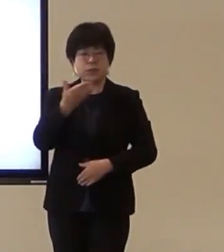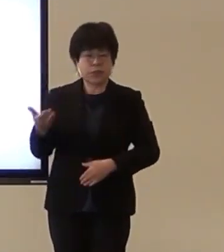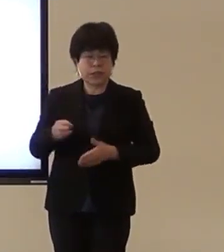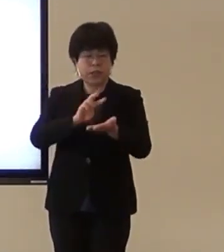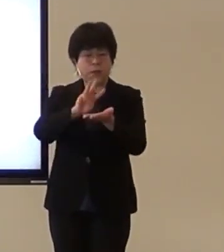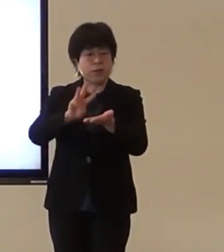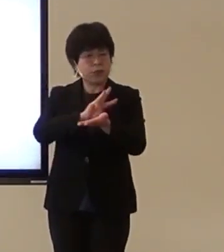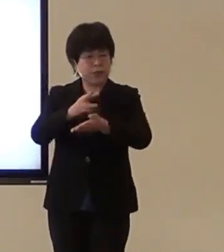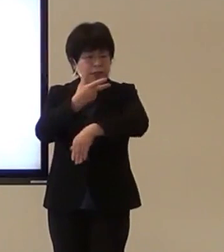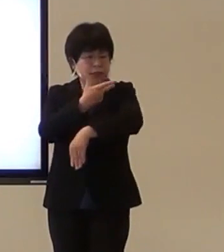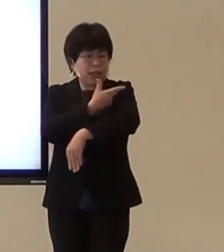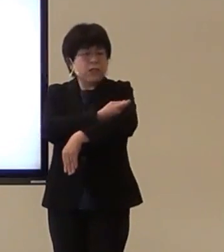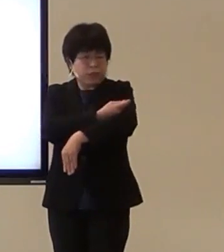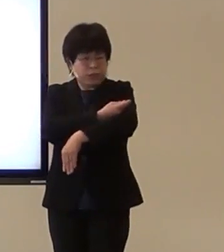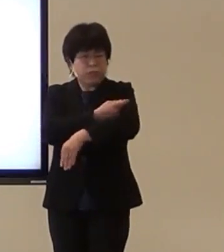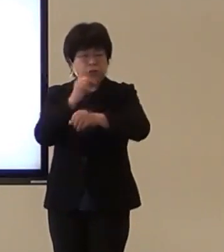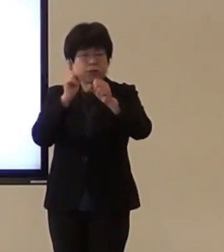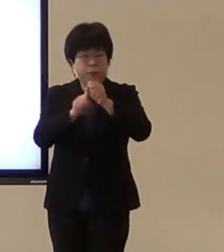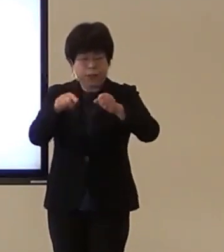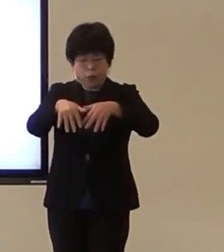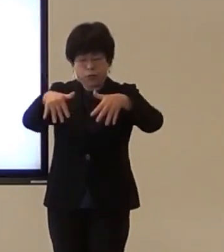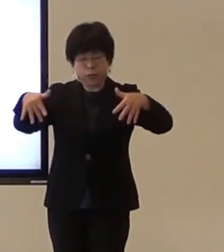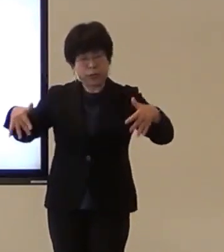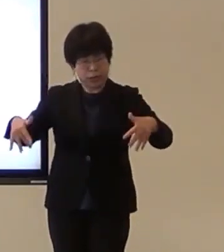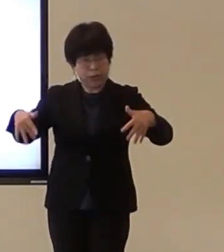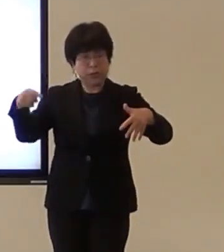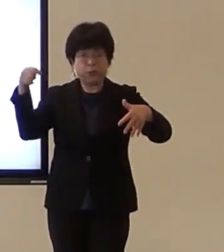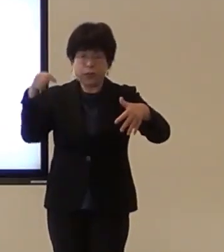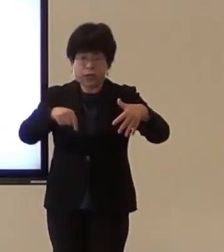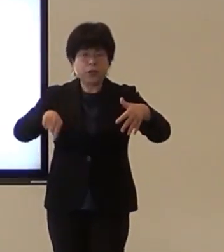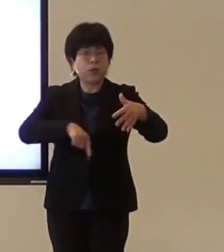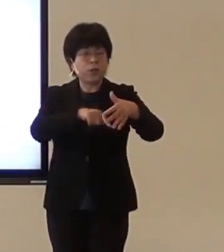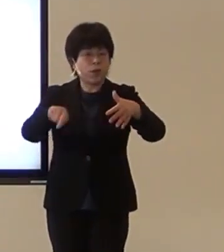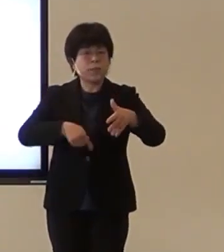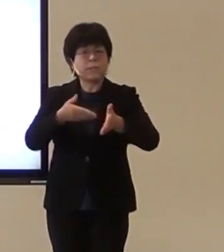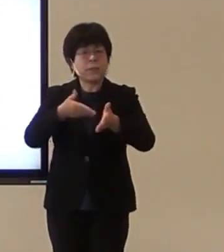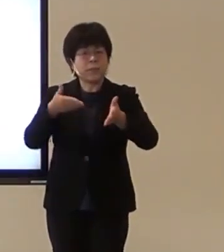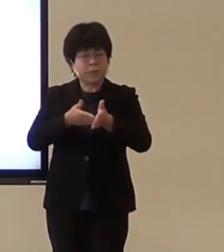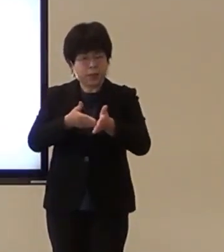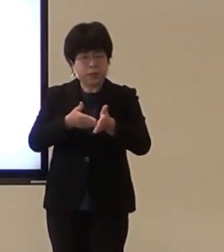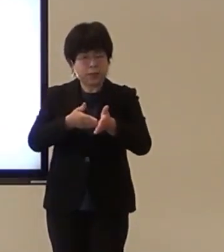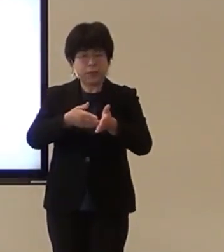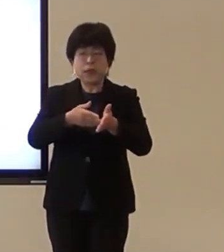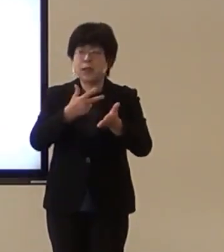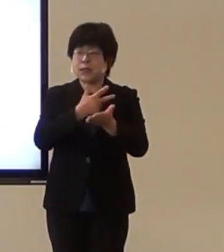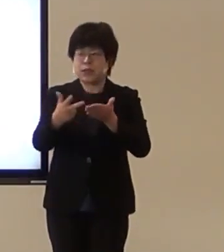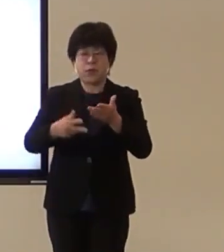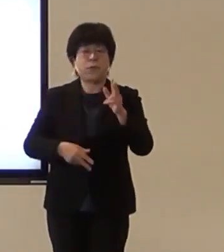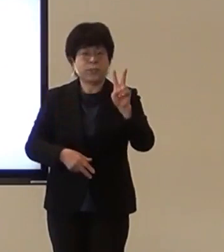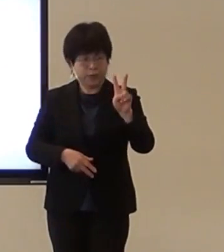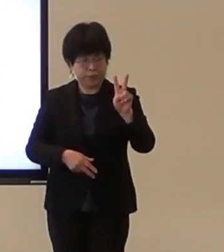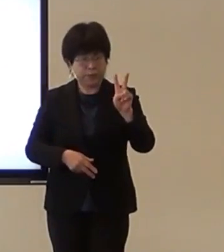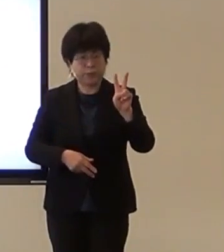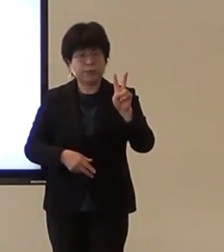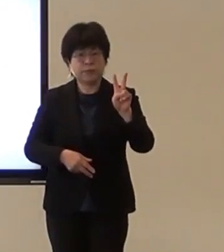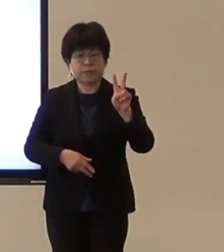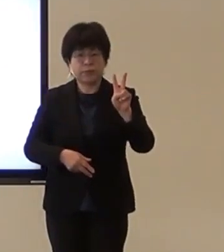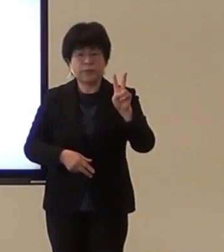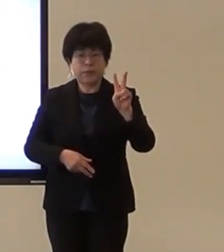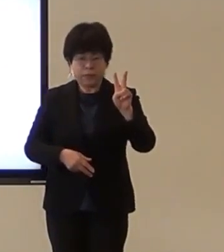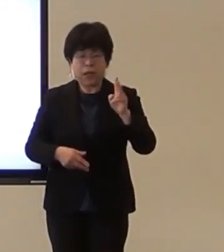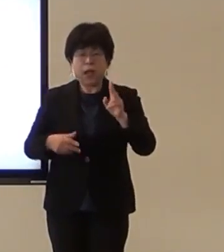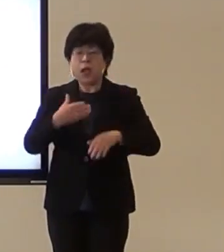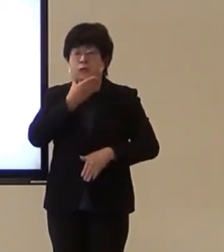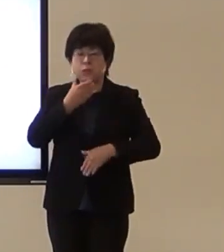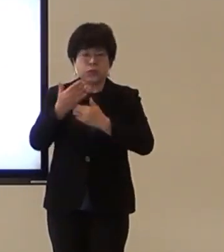チン接種に向けた組織体制であります。資料2であります。現在本市では福祉保